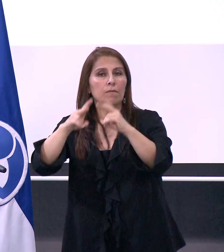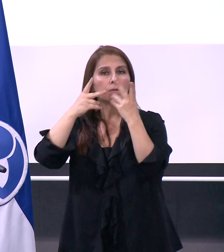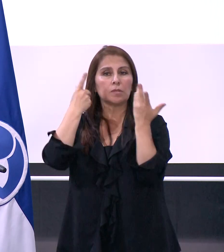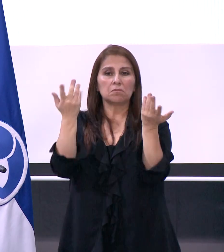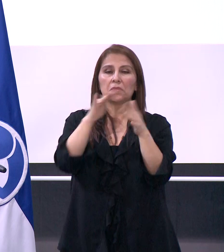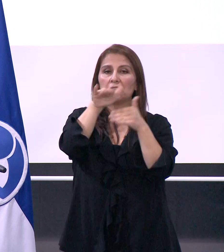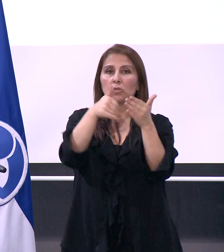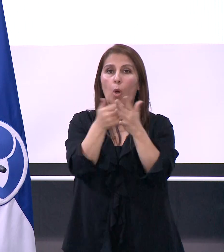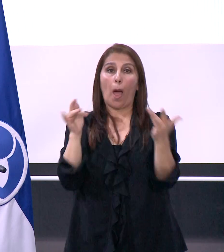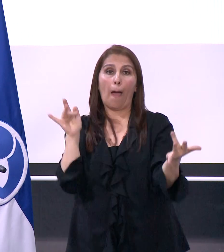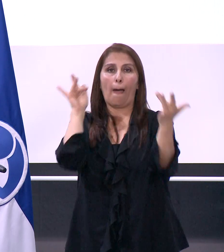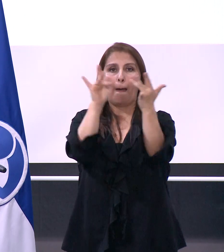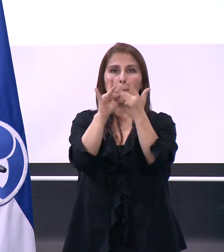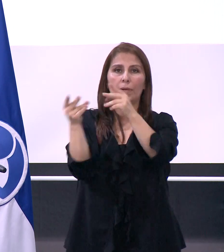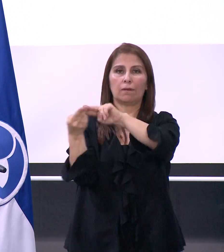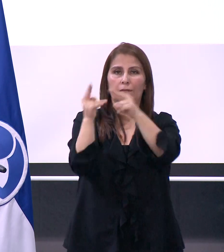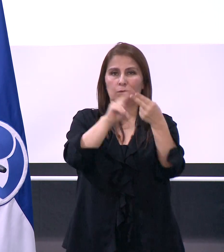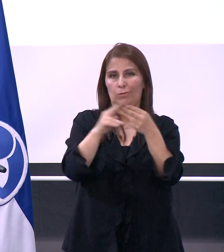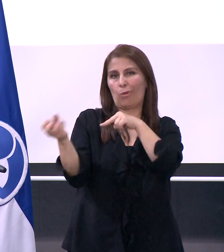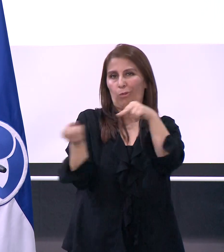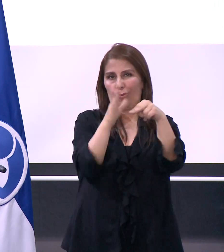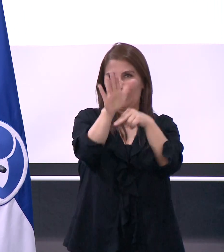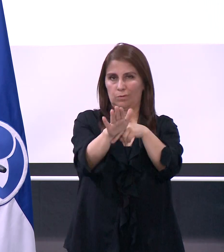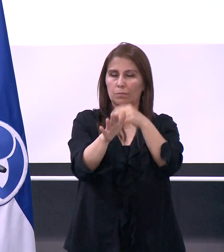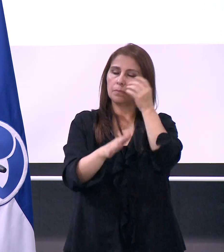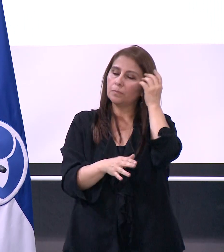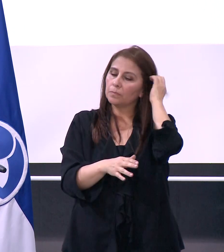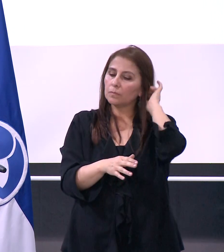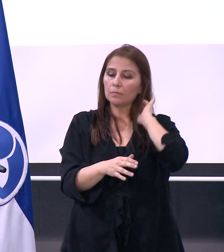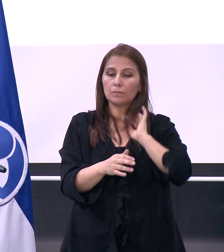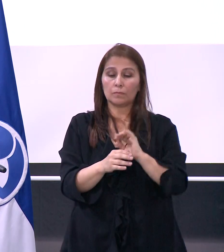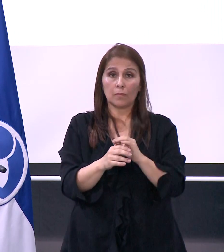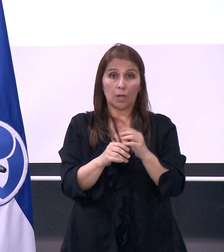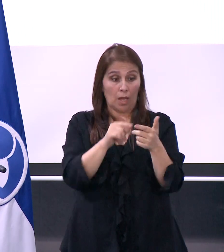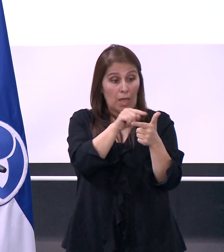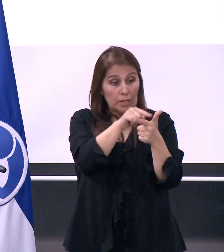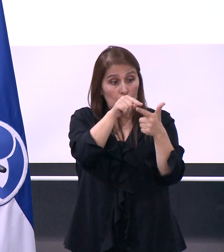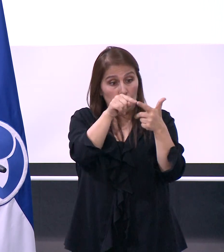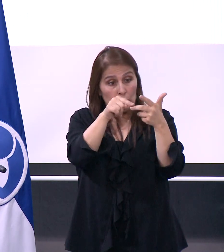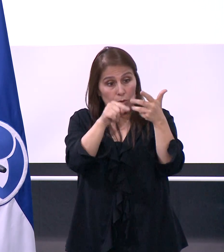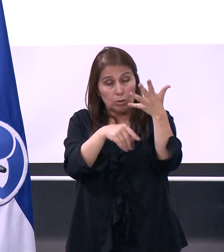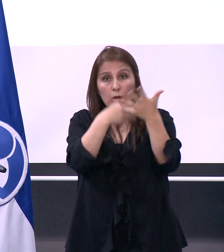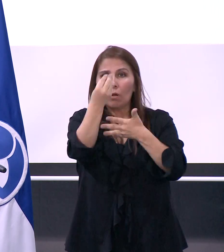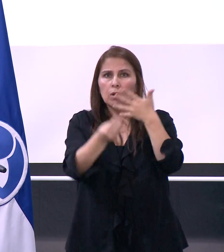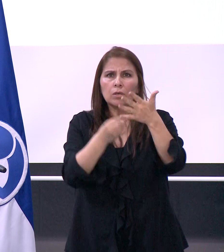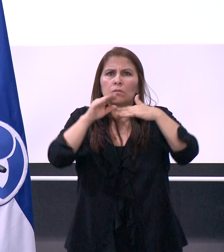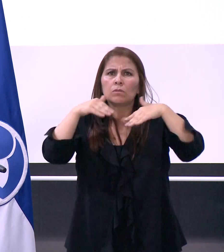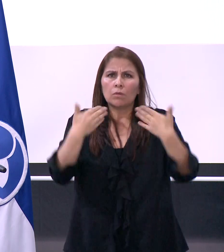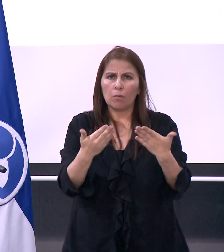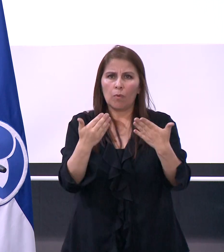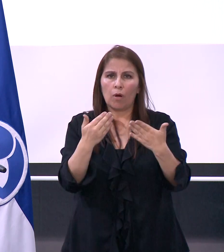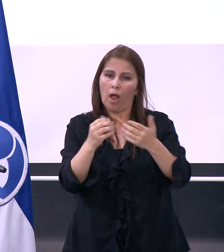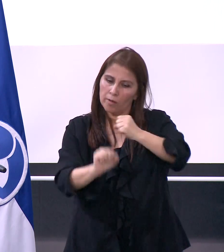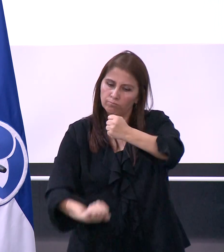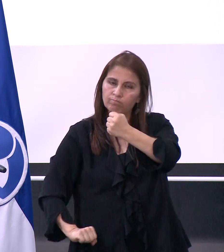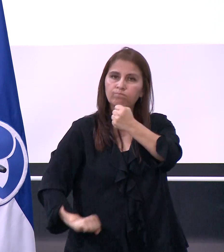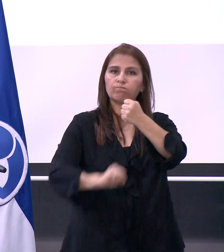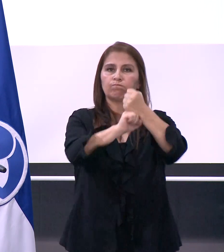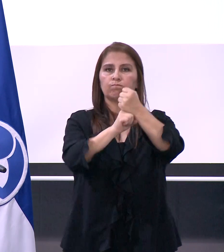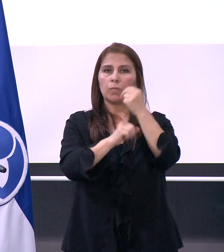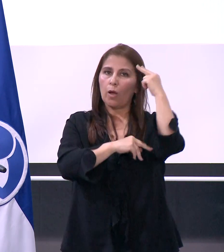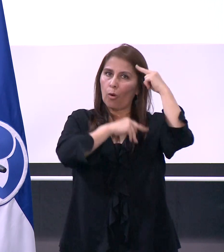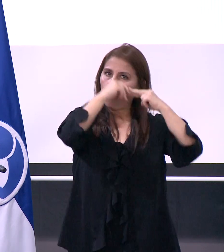pertinentes relacionados con la educación todo esto lo ha hecho basado o soportado en la construcción de conocimiento